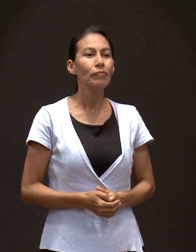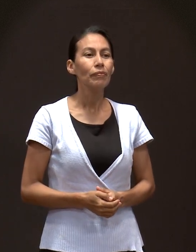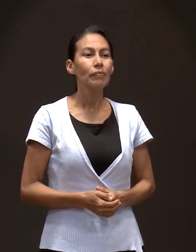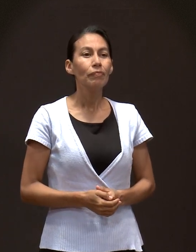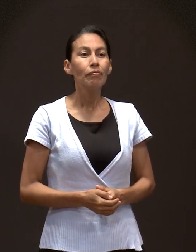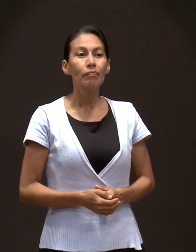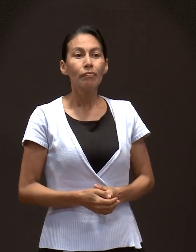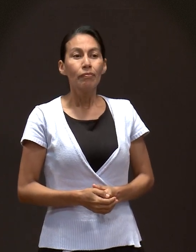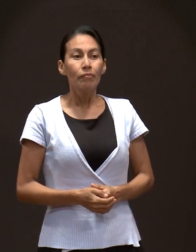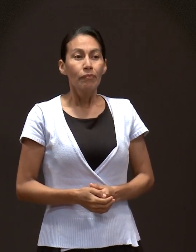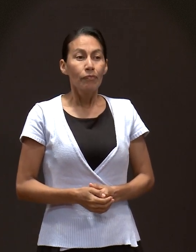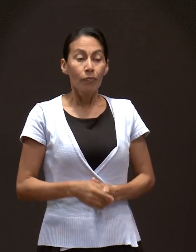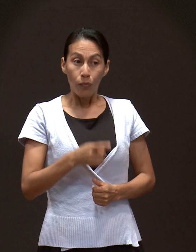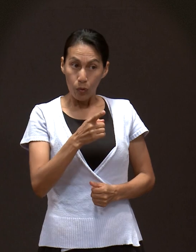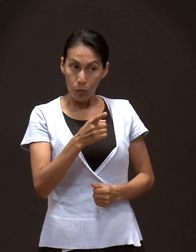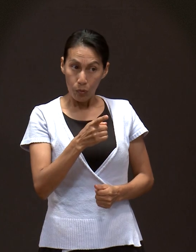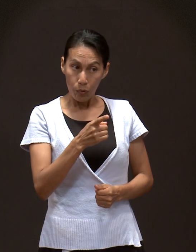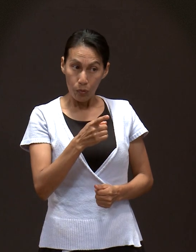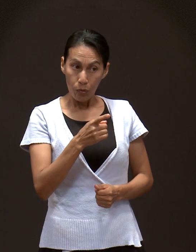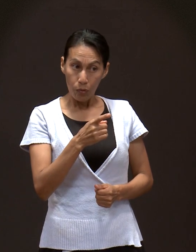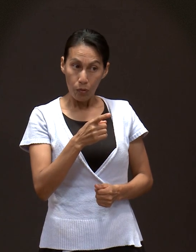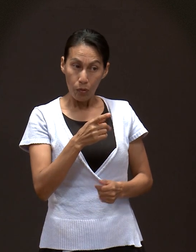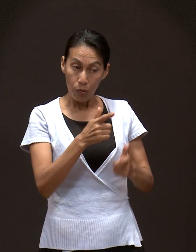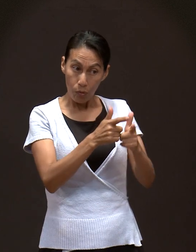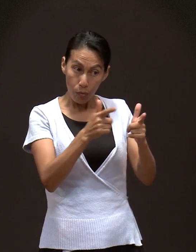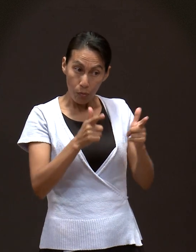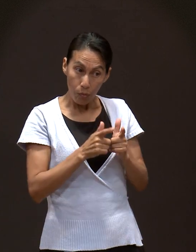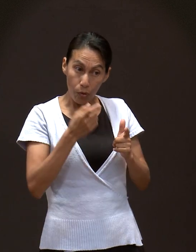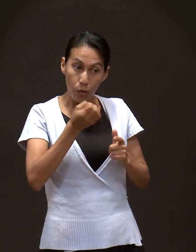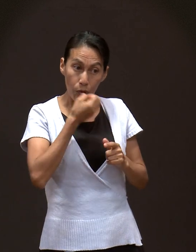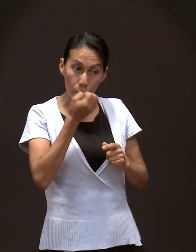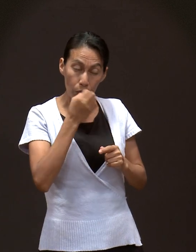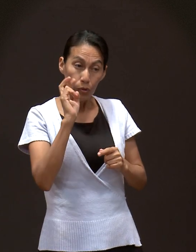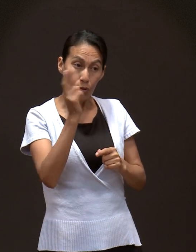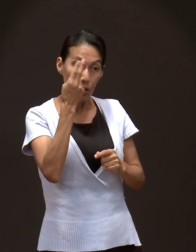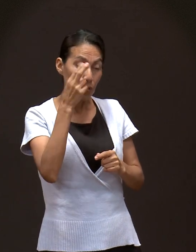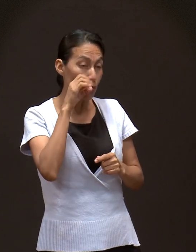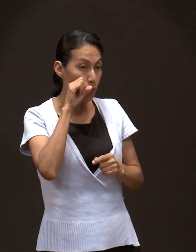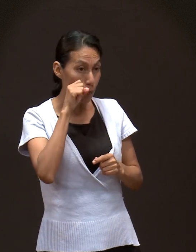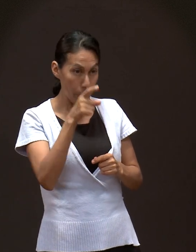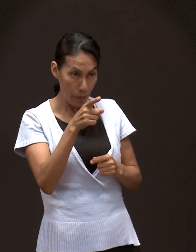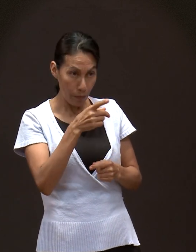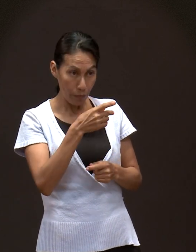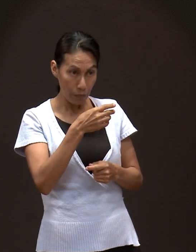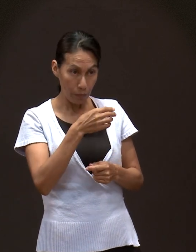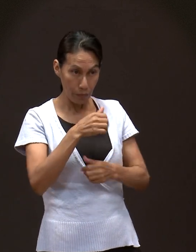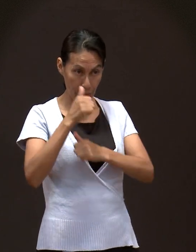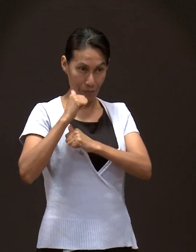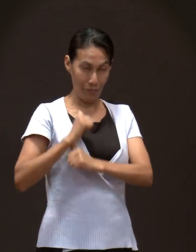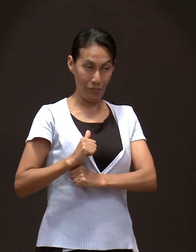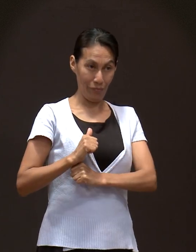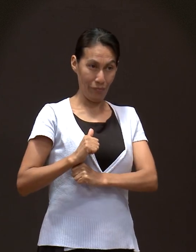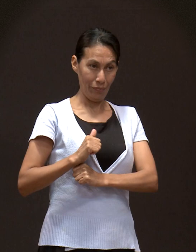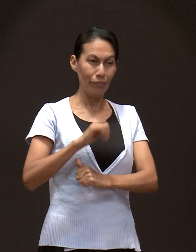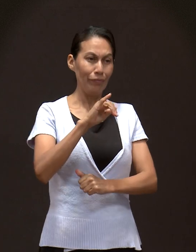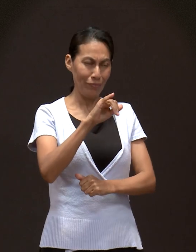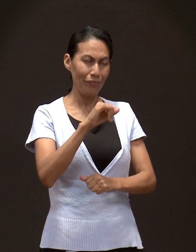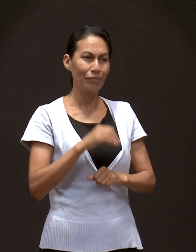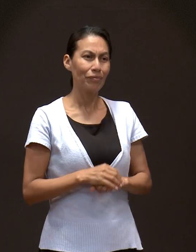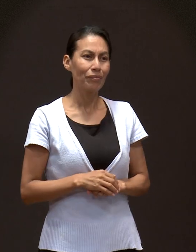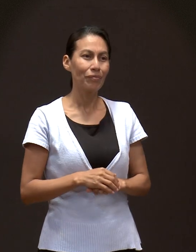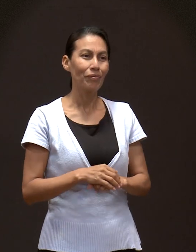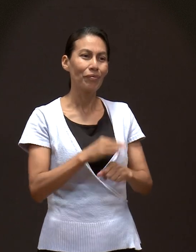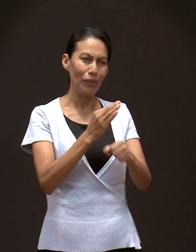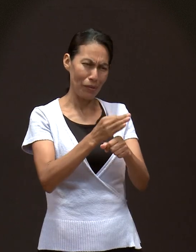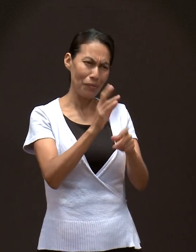Kevin, tú coordinas el bando de oración de la Universidad de Montemorelos. Cuéntanos algo de